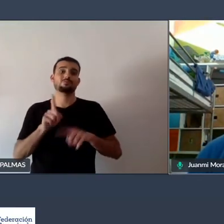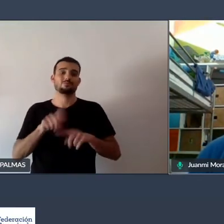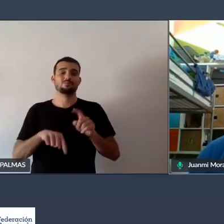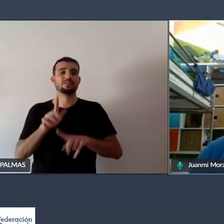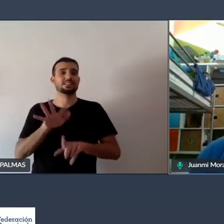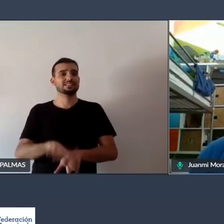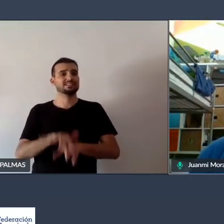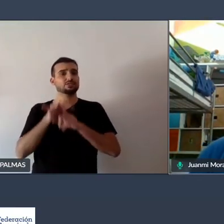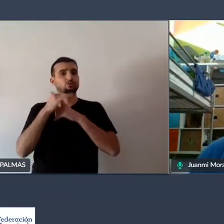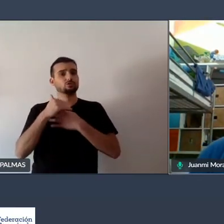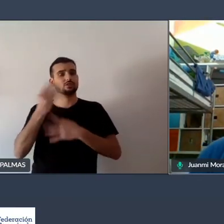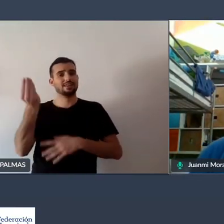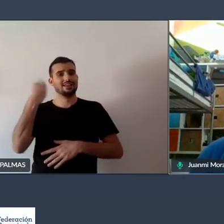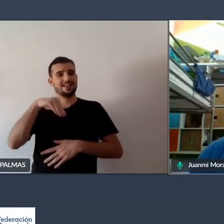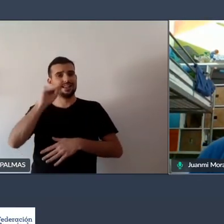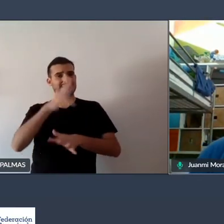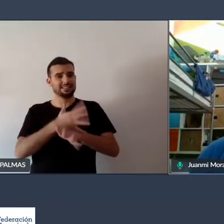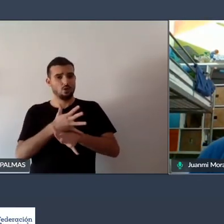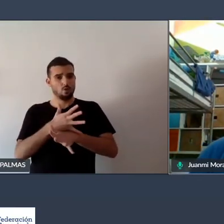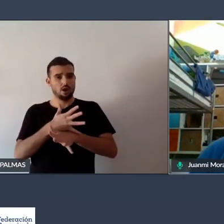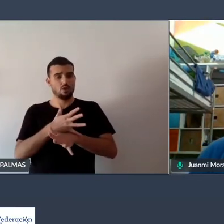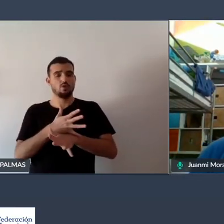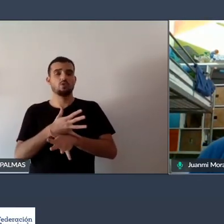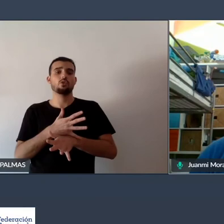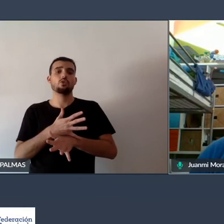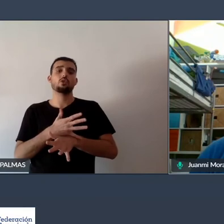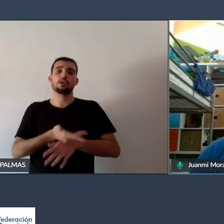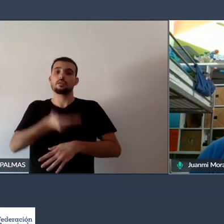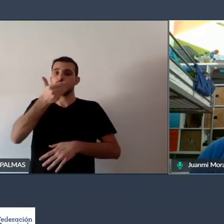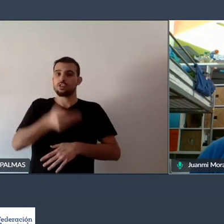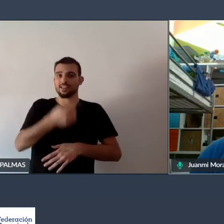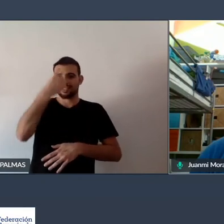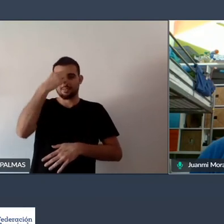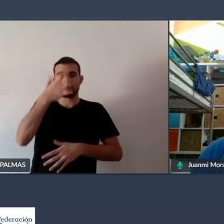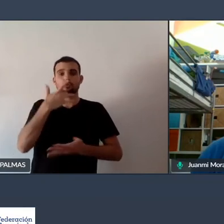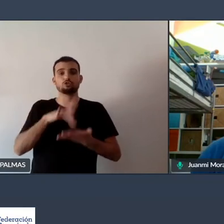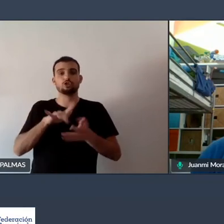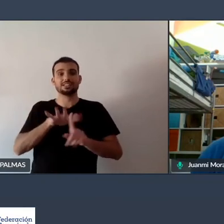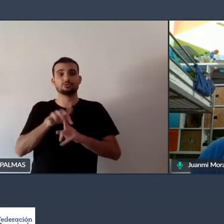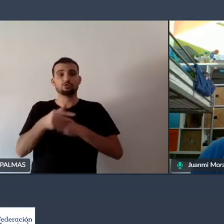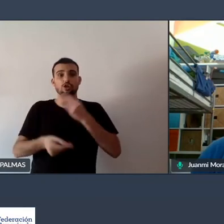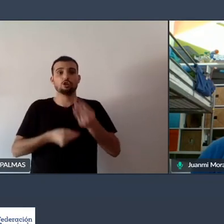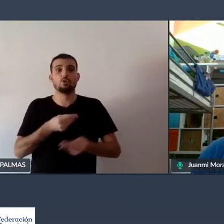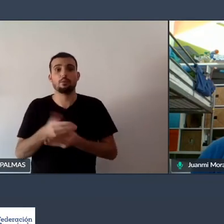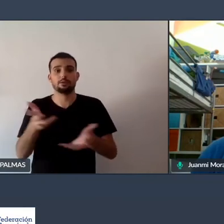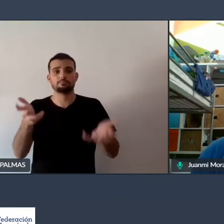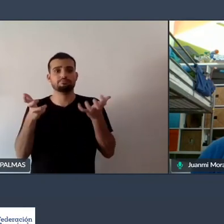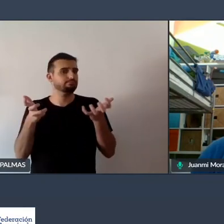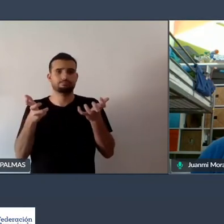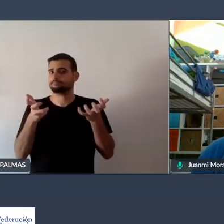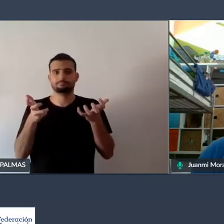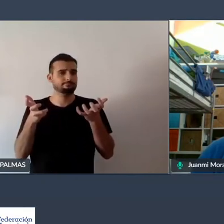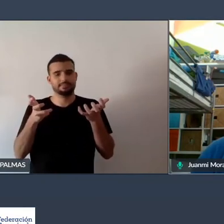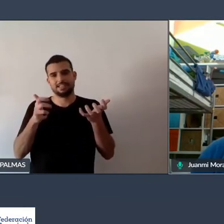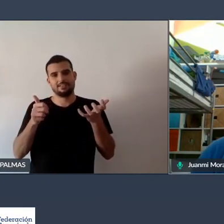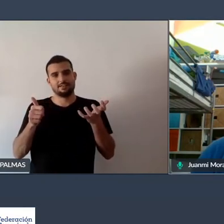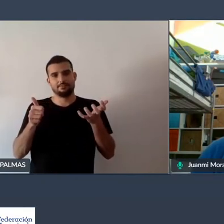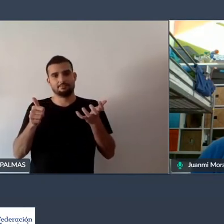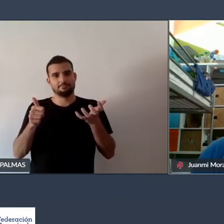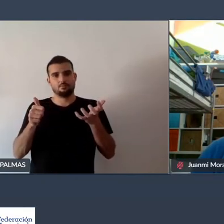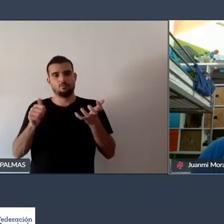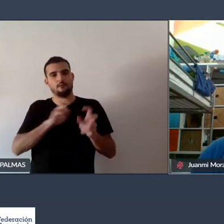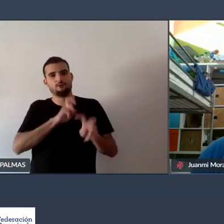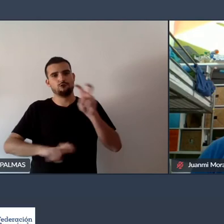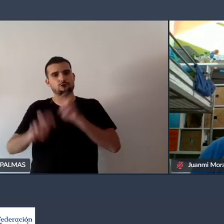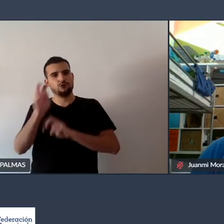de extrajuego. Yo creo que es muy importante saber que después de una situación en la que no hemos obtenido nada, debemos de enganchar con uno de nuestras continuidades, uno de nuestros